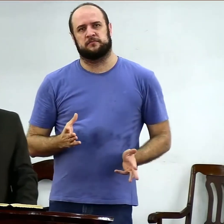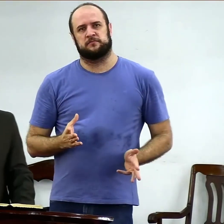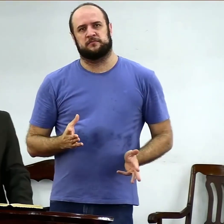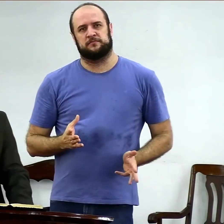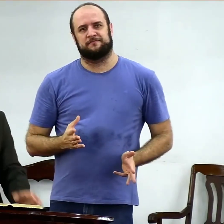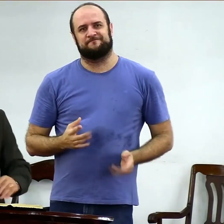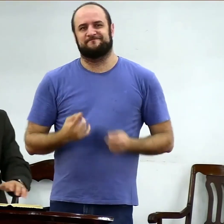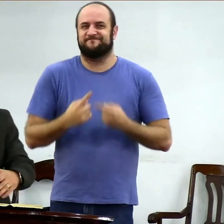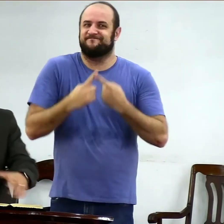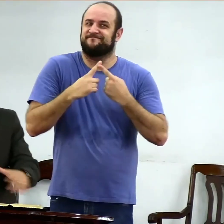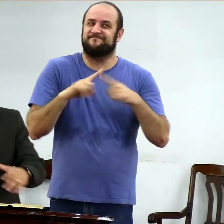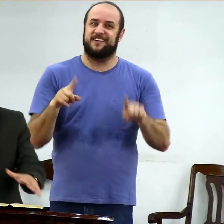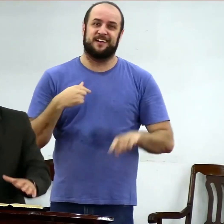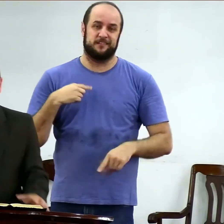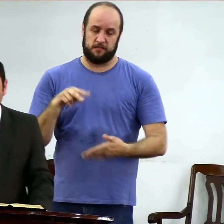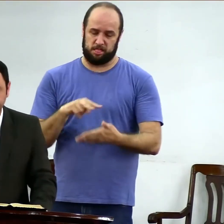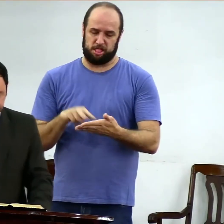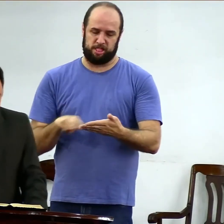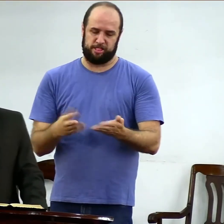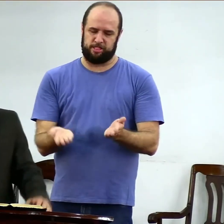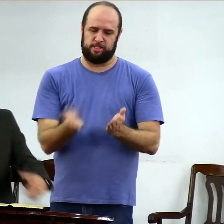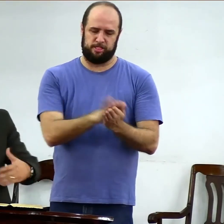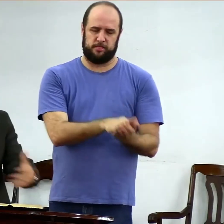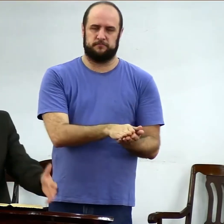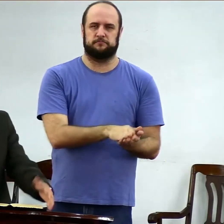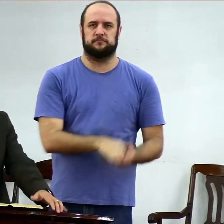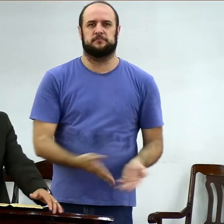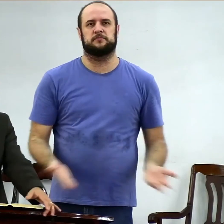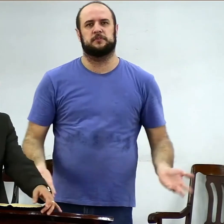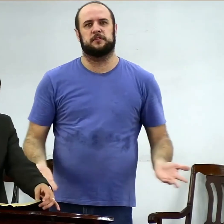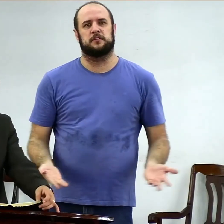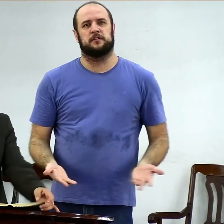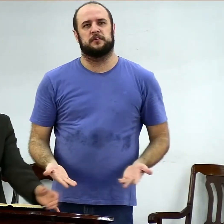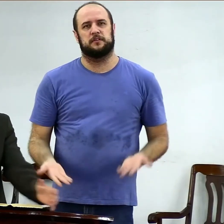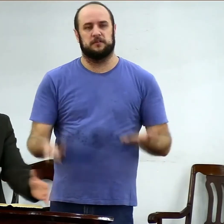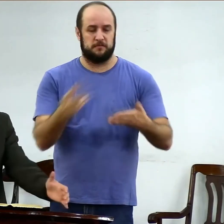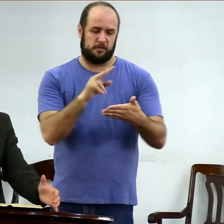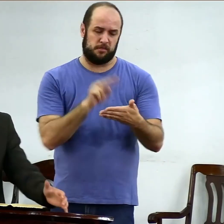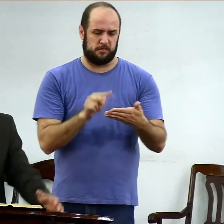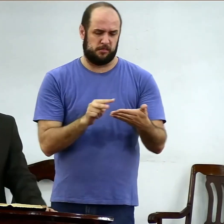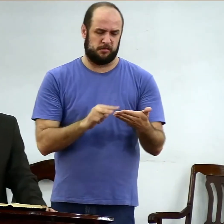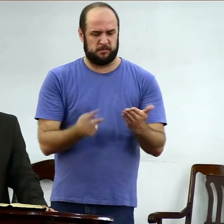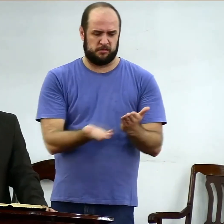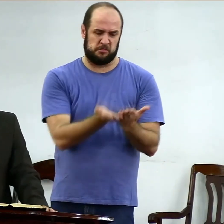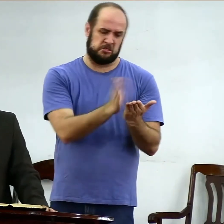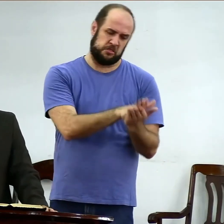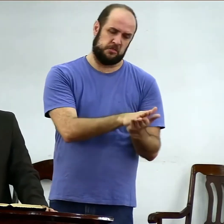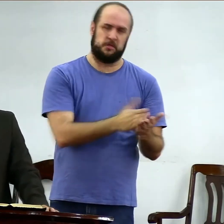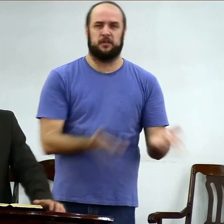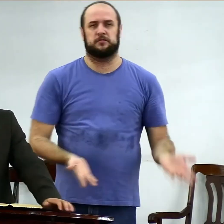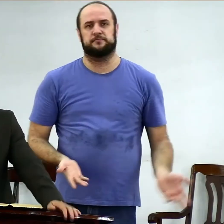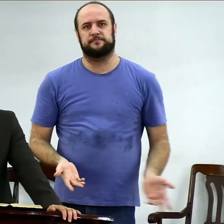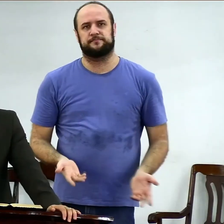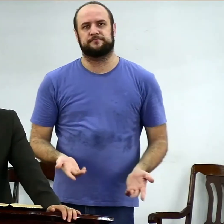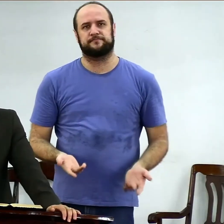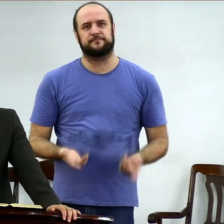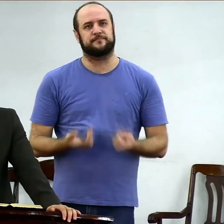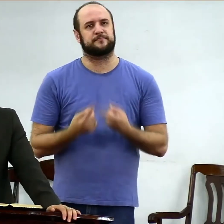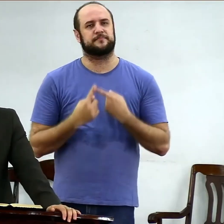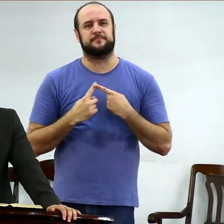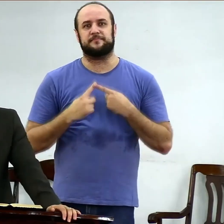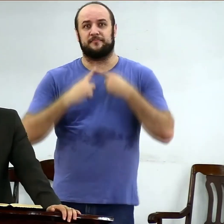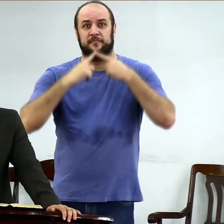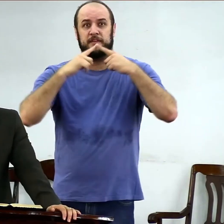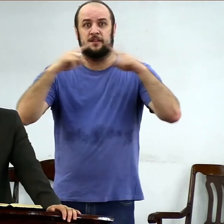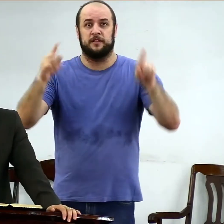O problema é que nós só lemos a Escritura. Aí na leitura eu não consigo entender mesmo. Mas a partir do momento que